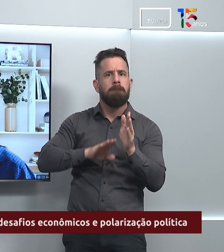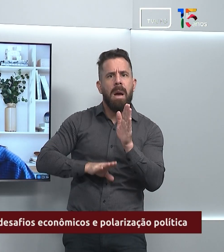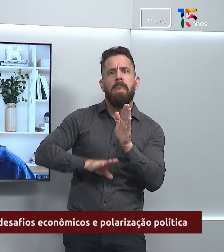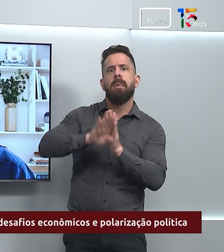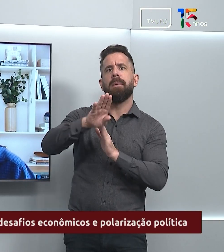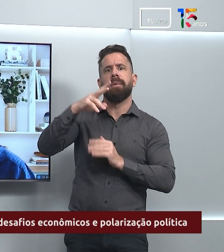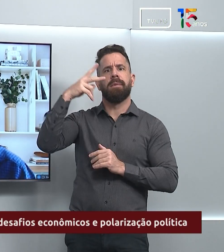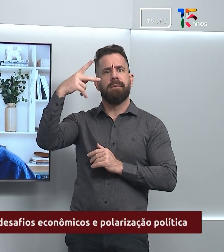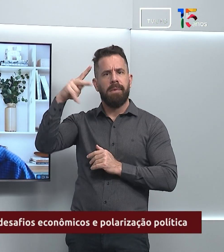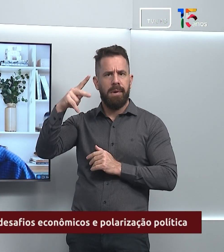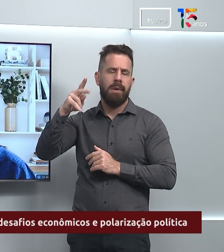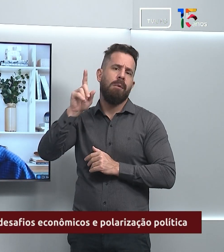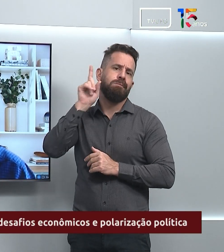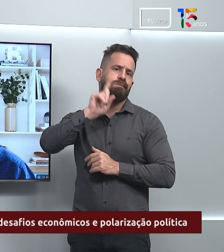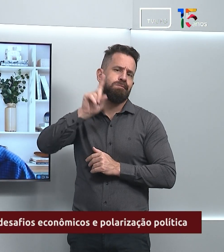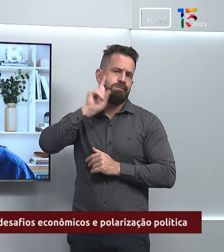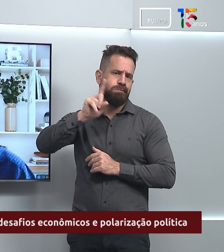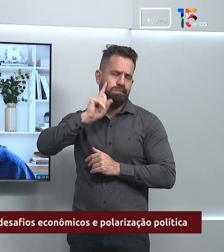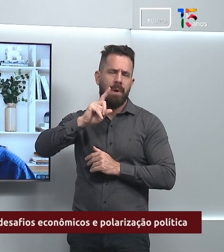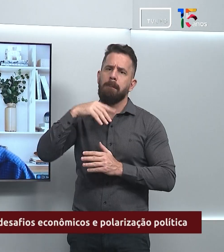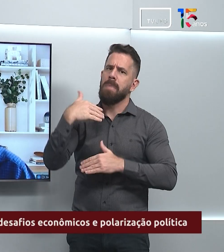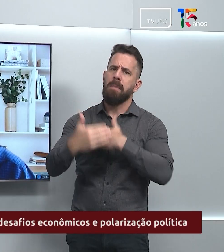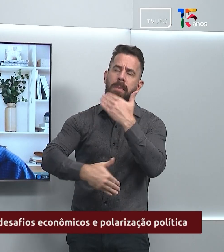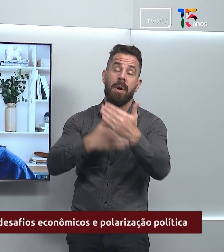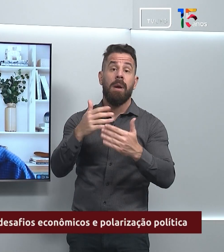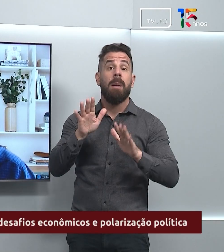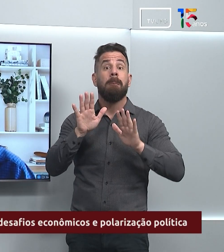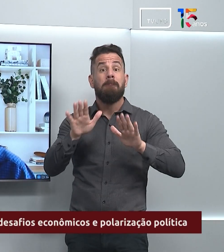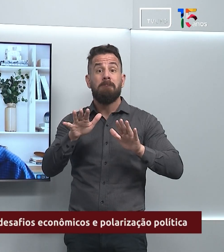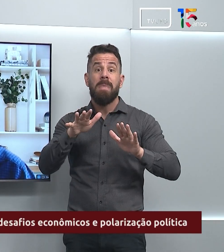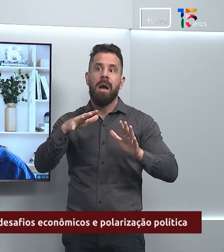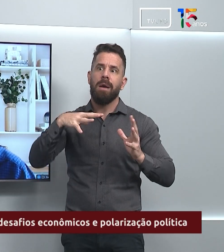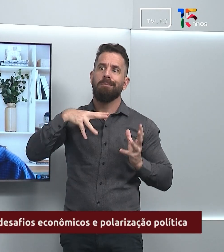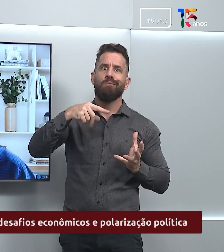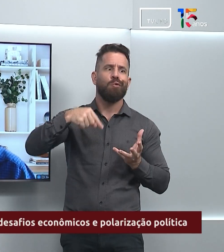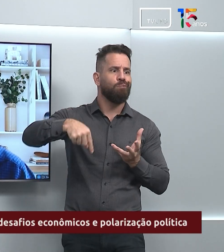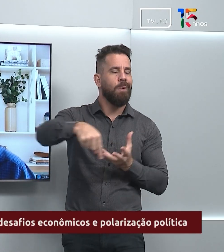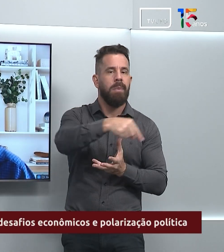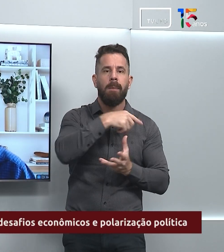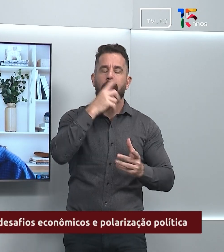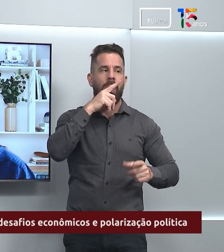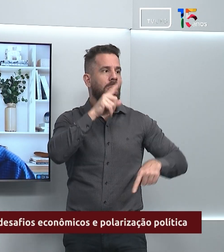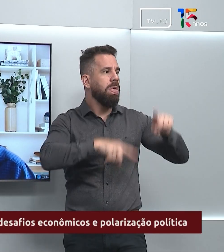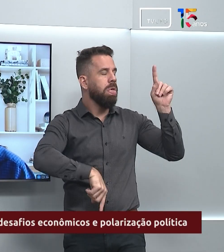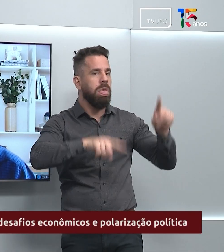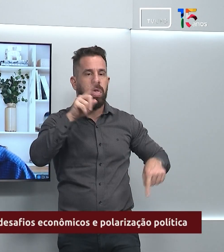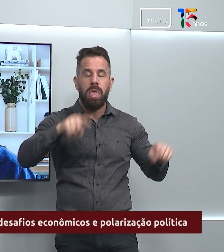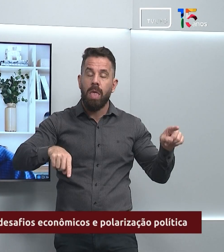taxas de juros e num momento de grande instabilidade econômica internacional. Então, há uma